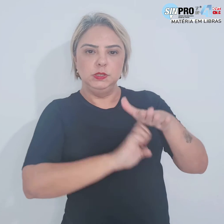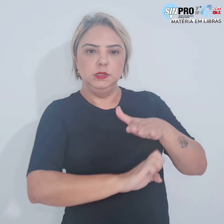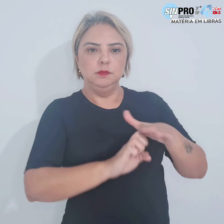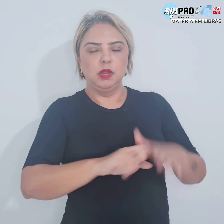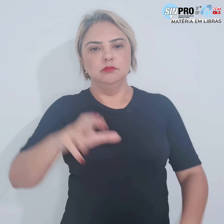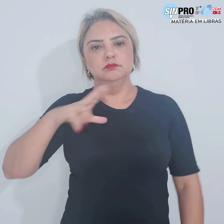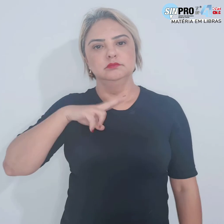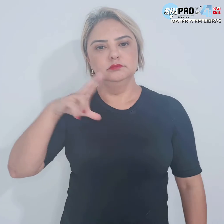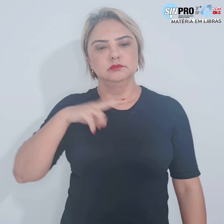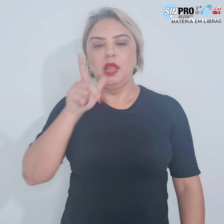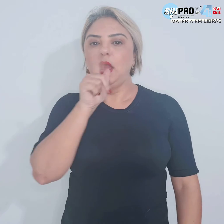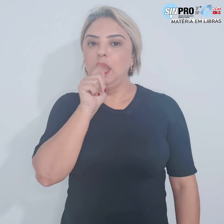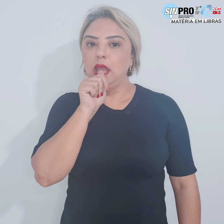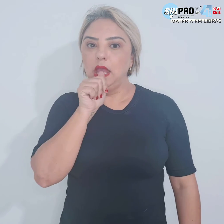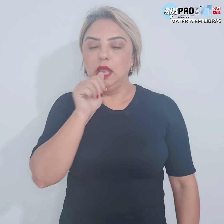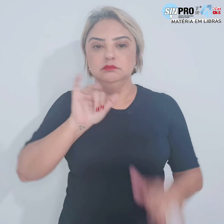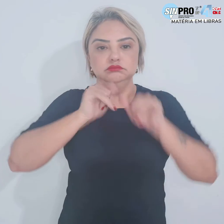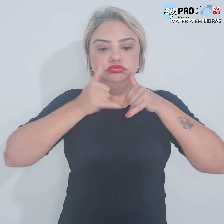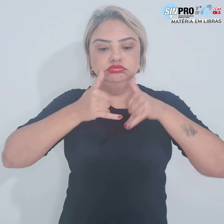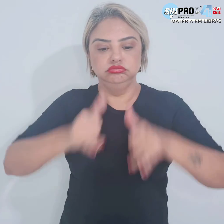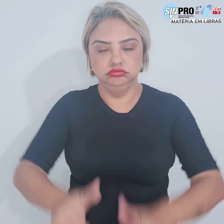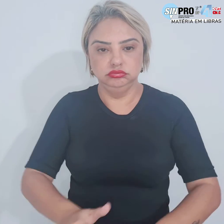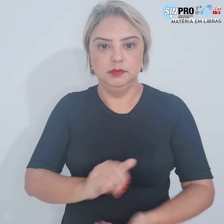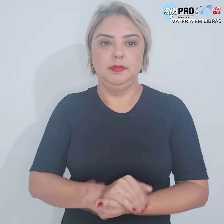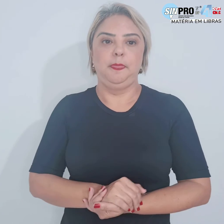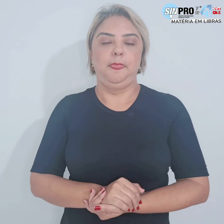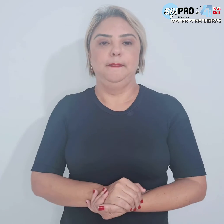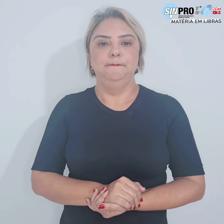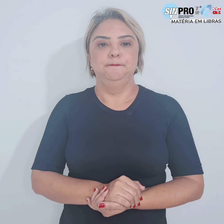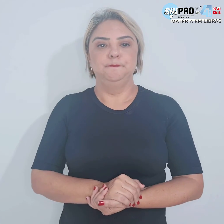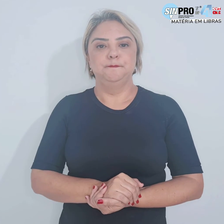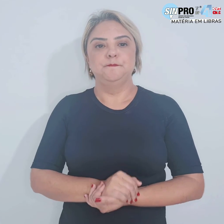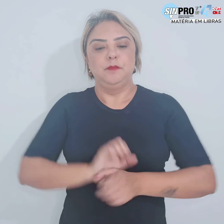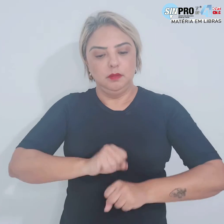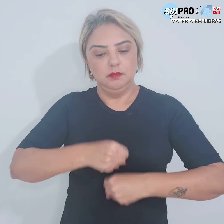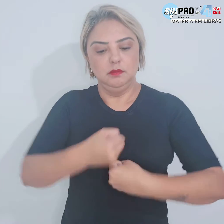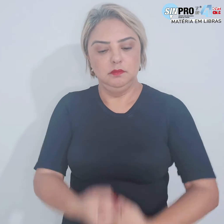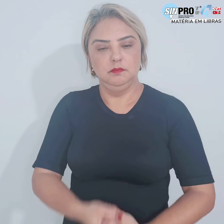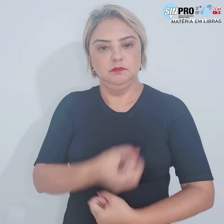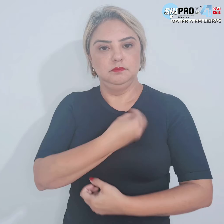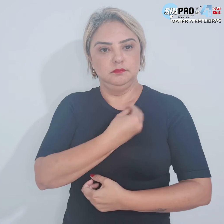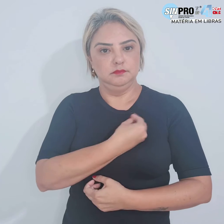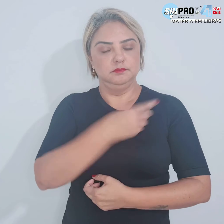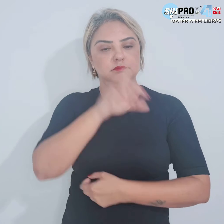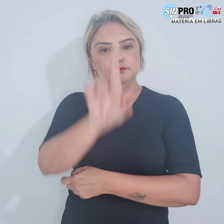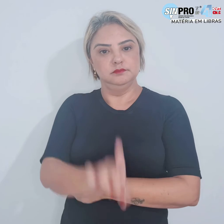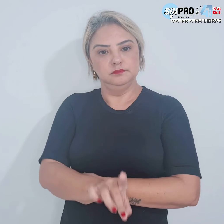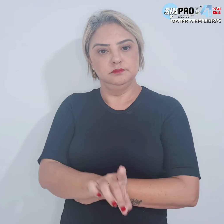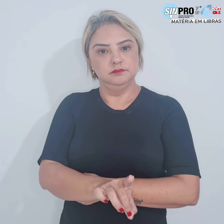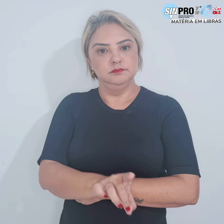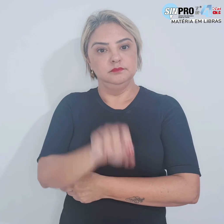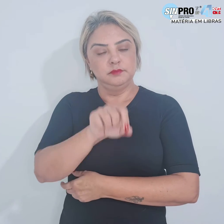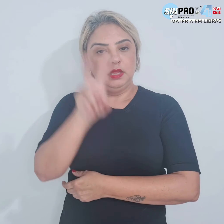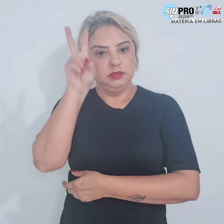de empresas na privatização da água e da energia. Em defesa da vida e dos